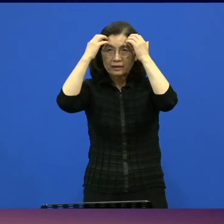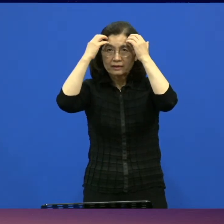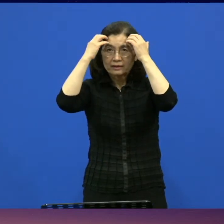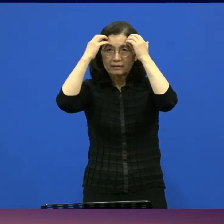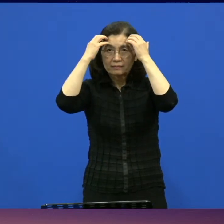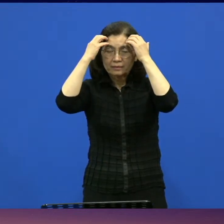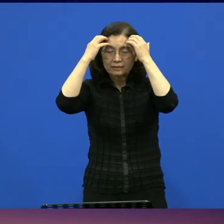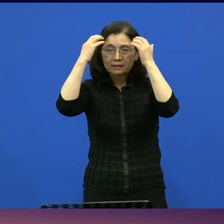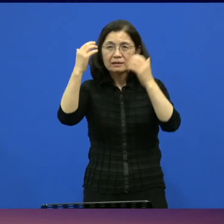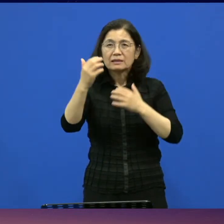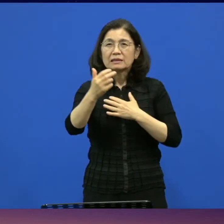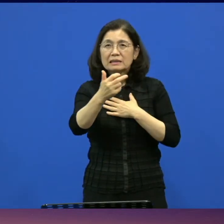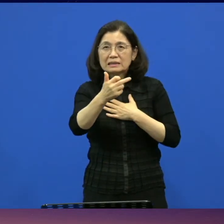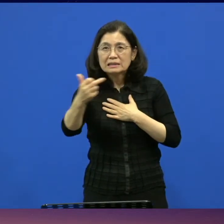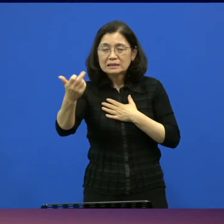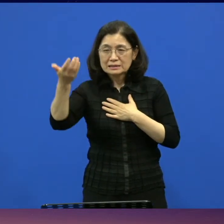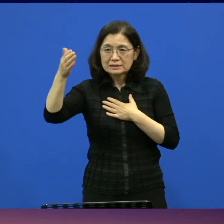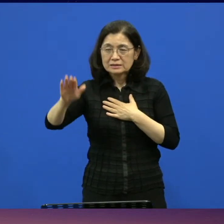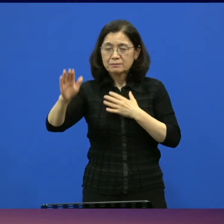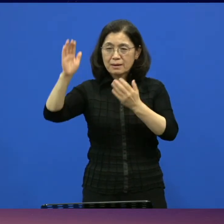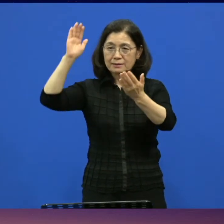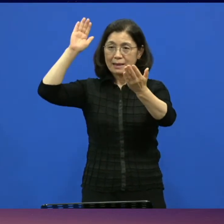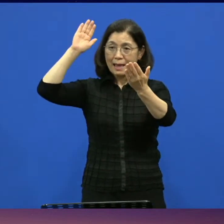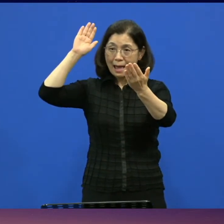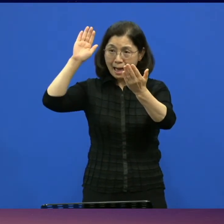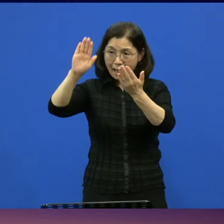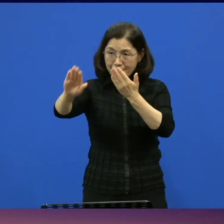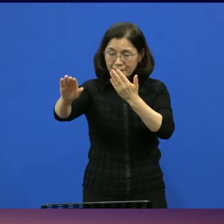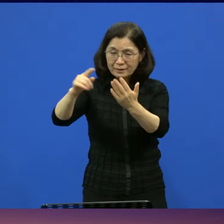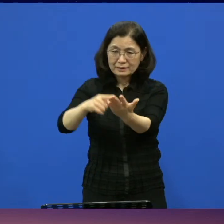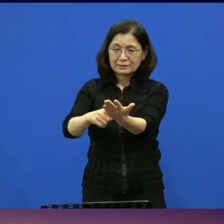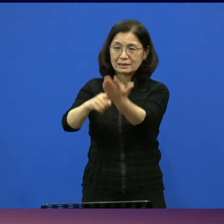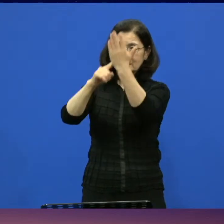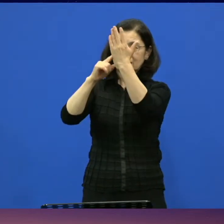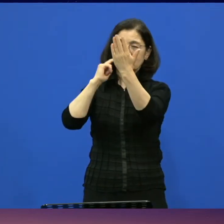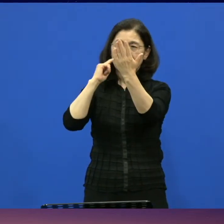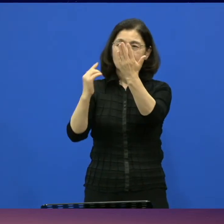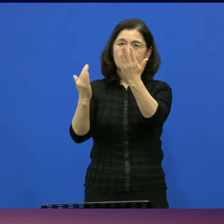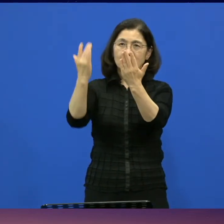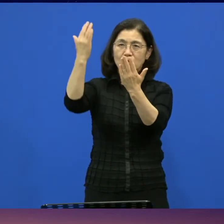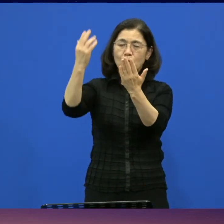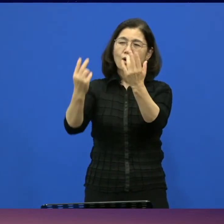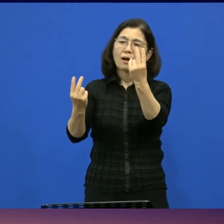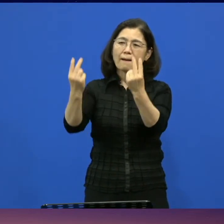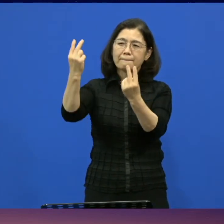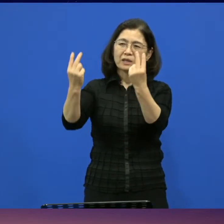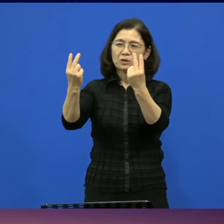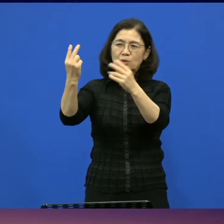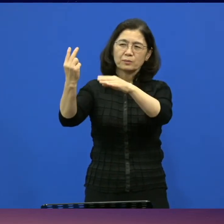크기도 하지만 장차 내게 나타날 영광과 비교할 수 없도다.